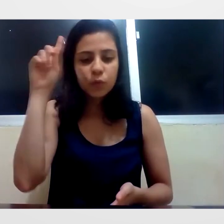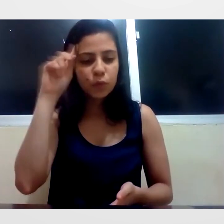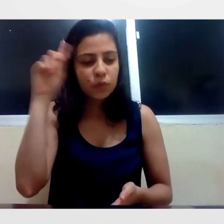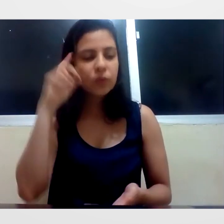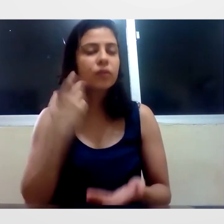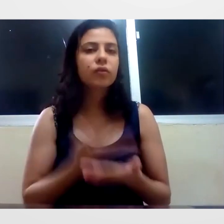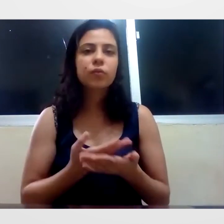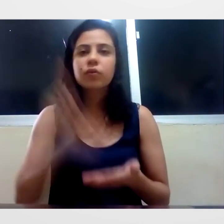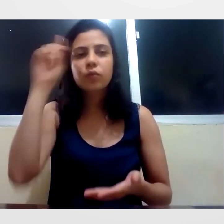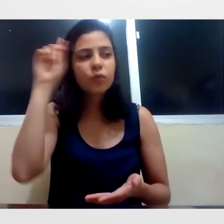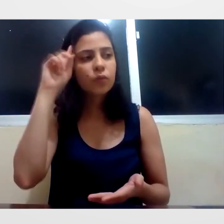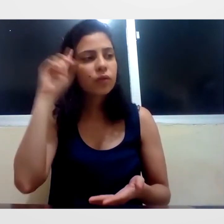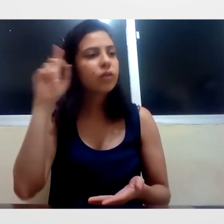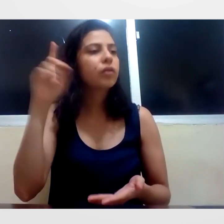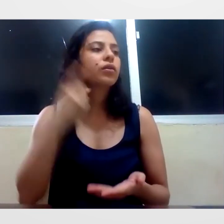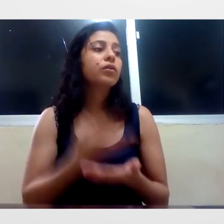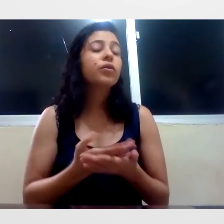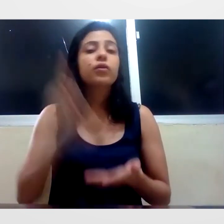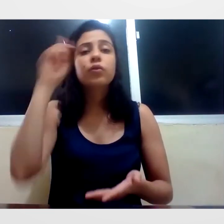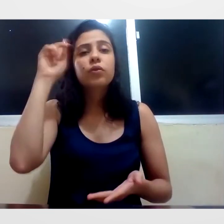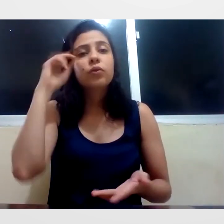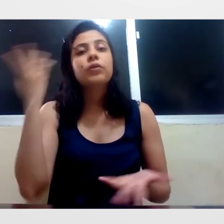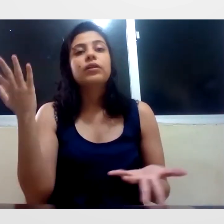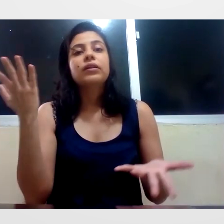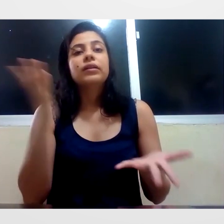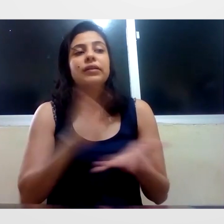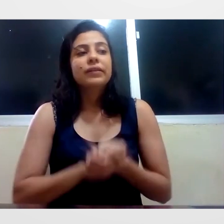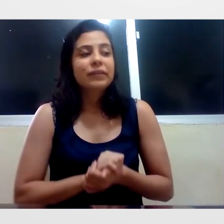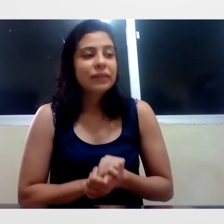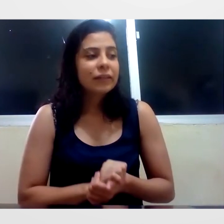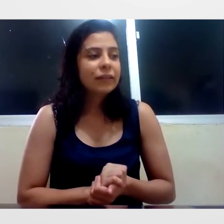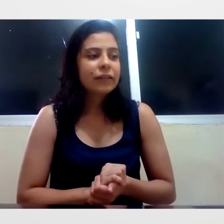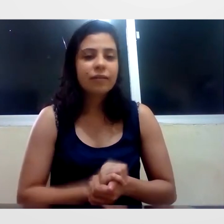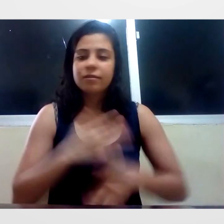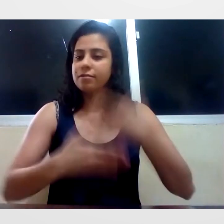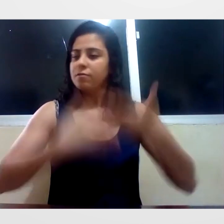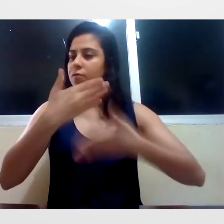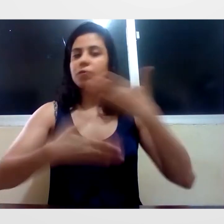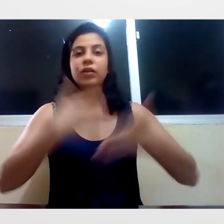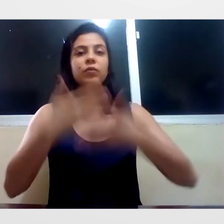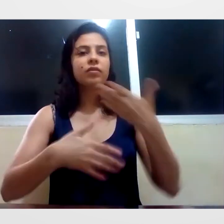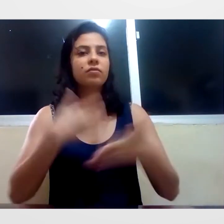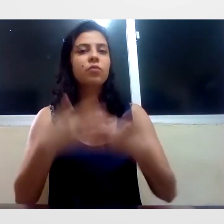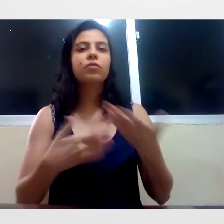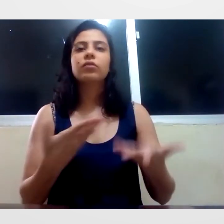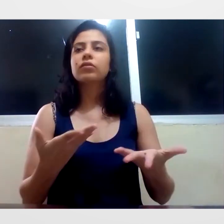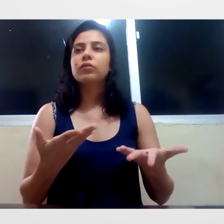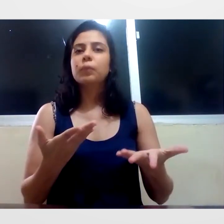Libras e eu fiquei assim muito animada. Eu adquiri o hábito de estudar a Libras e eu fui me desenvolvendo